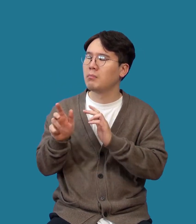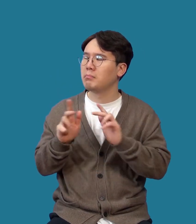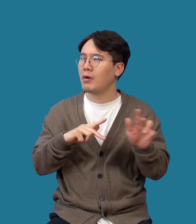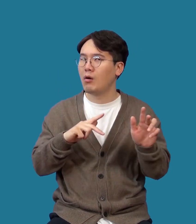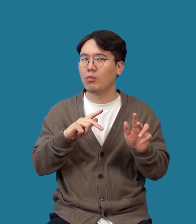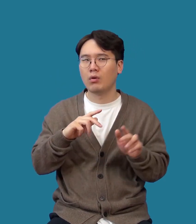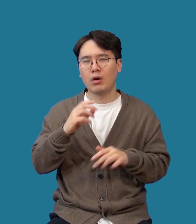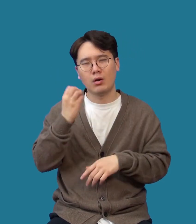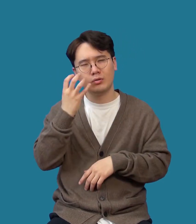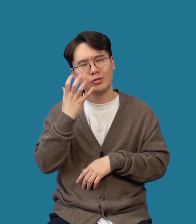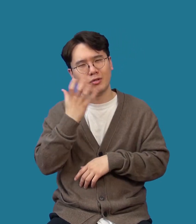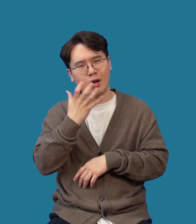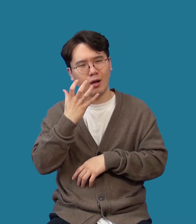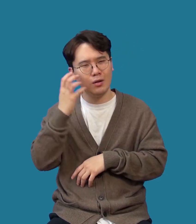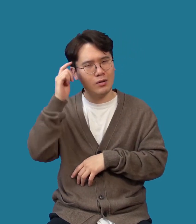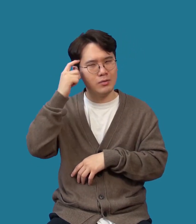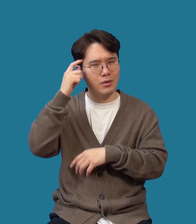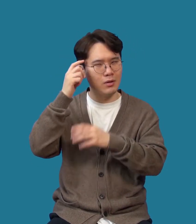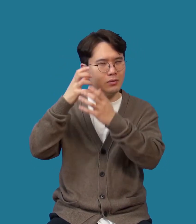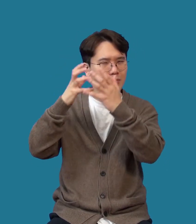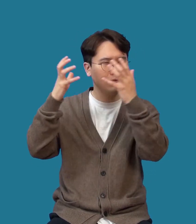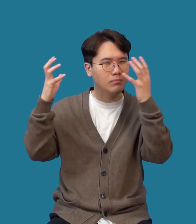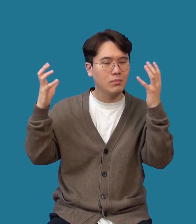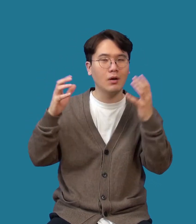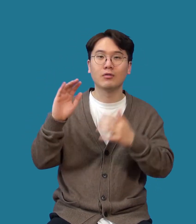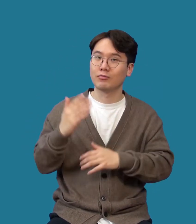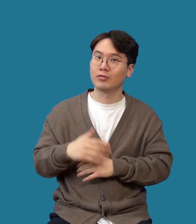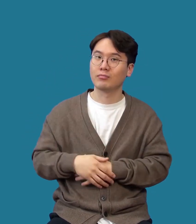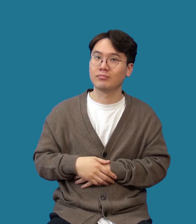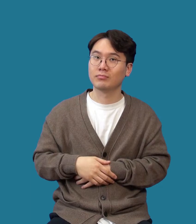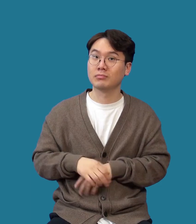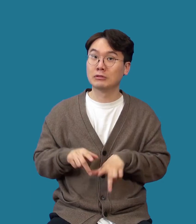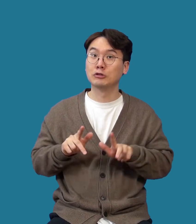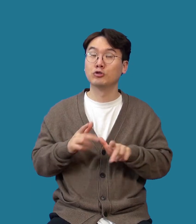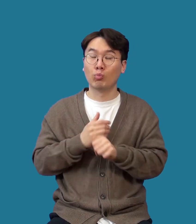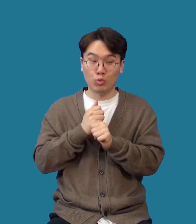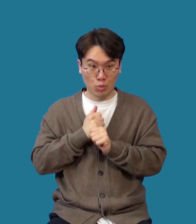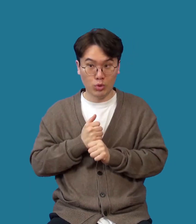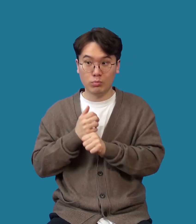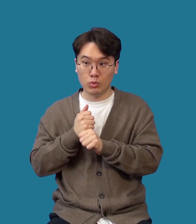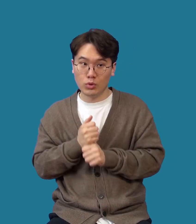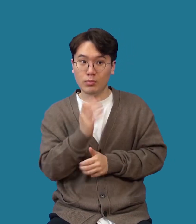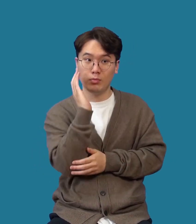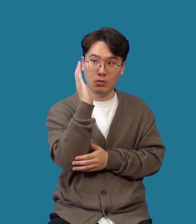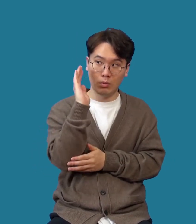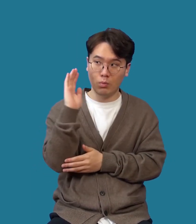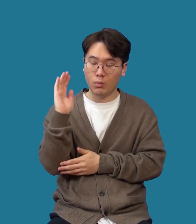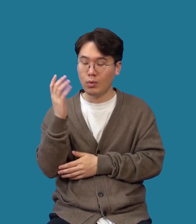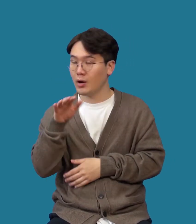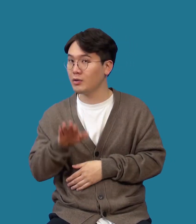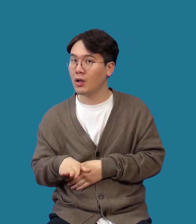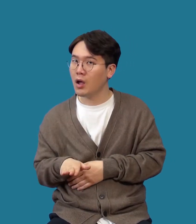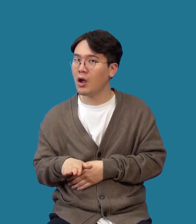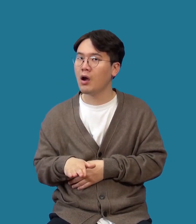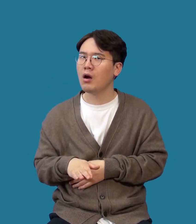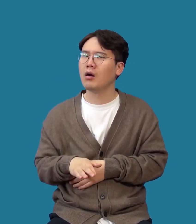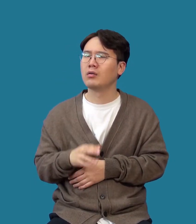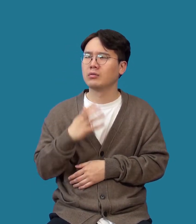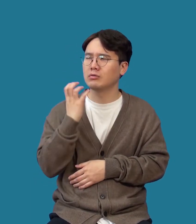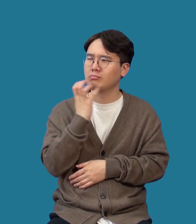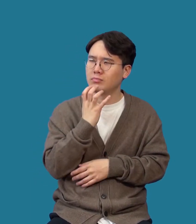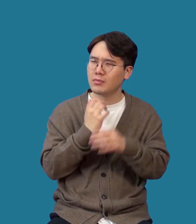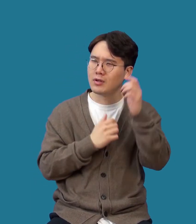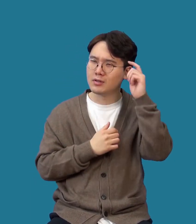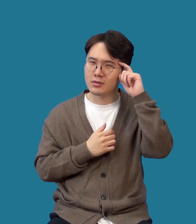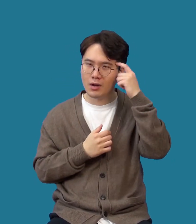더 막 떠오릅니다. 지금 조심해라고 설교를 하고 있는데 이상한 상상, 그런 엄난한